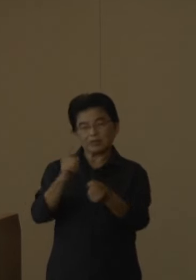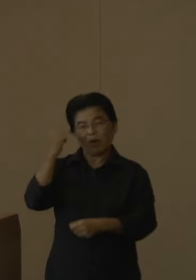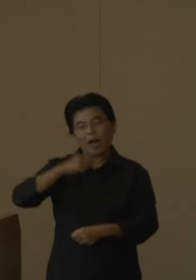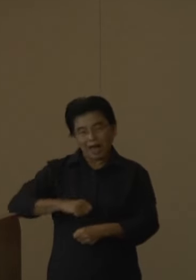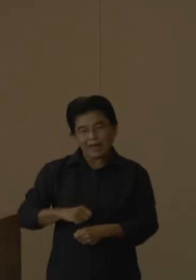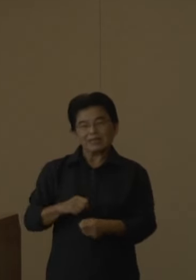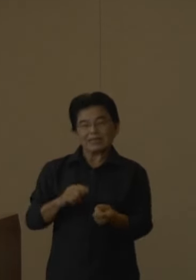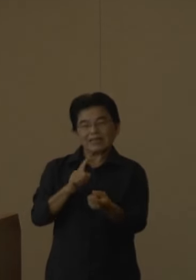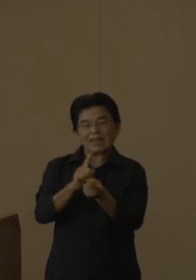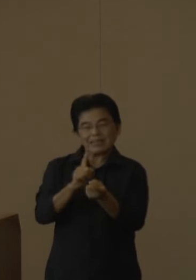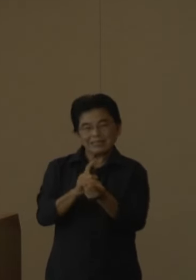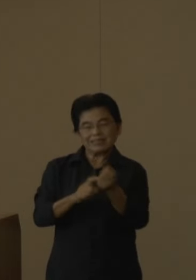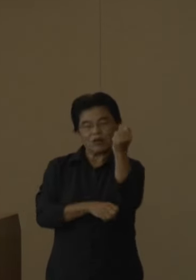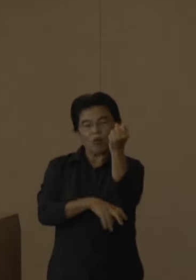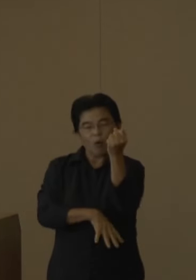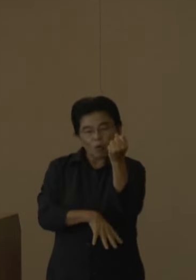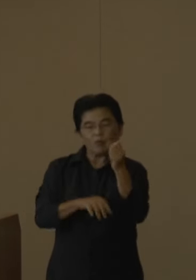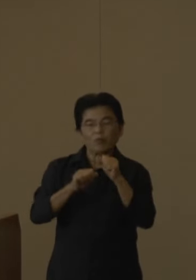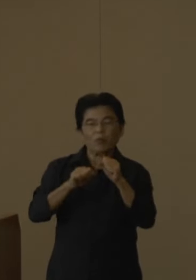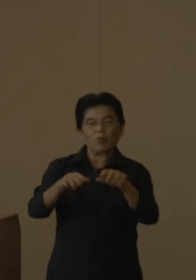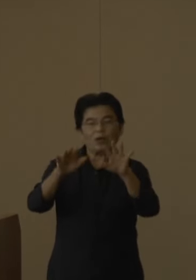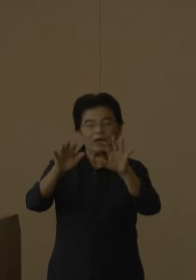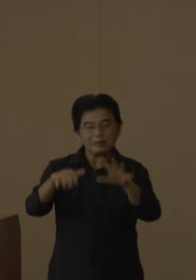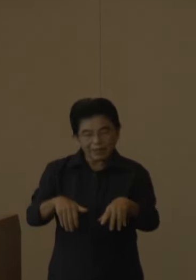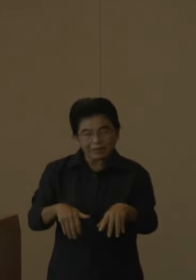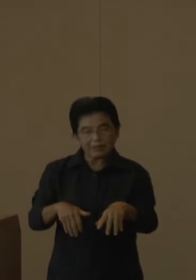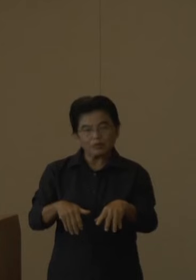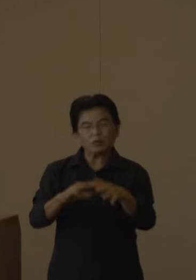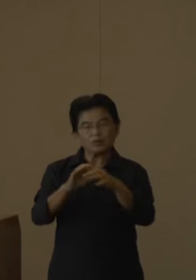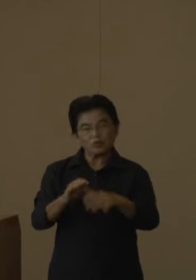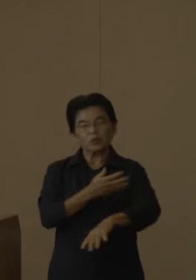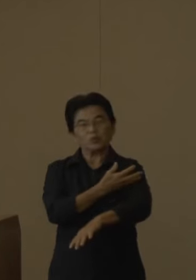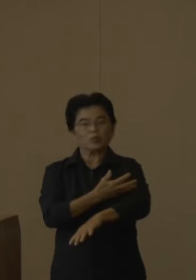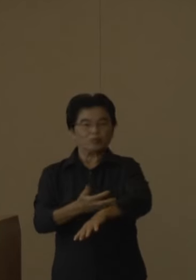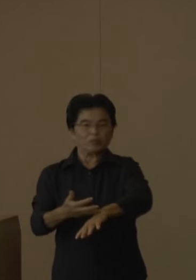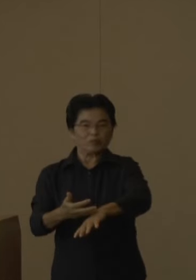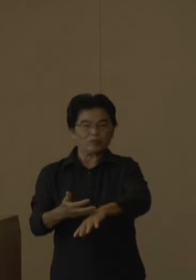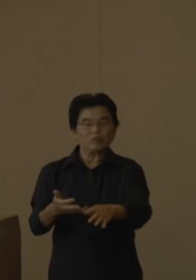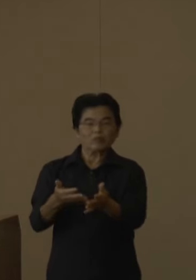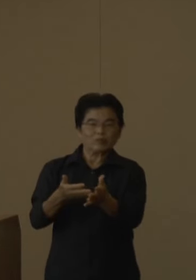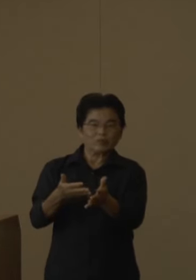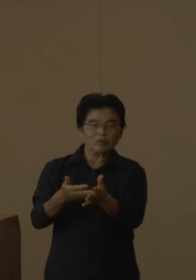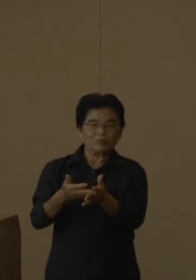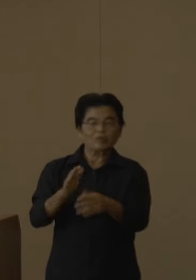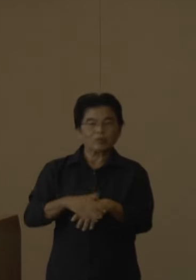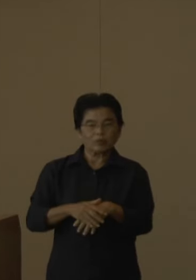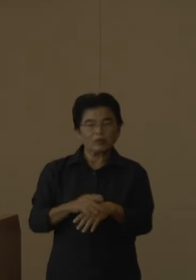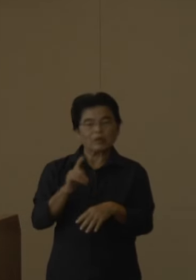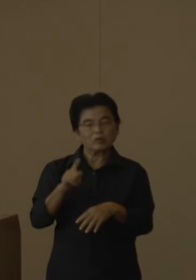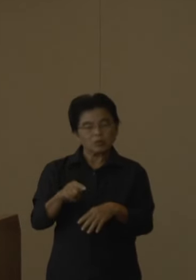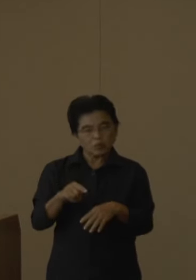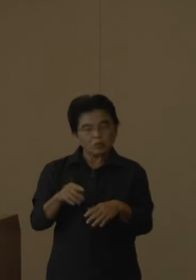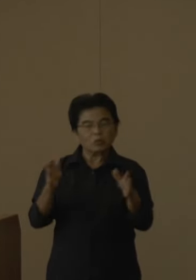して災害応急対策を実施したというような、そういう取り組みの経緯となっております。まずこの間